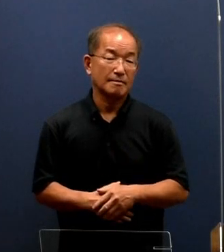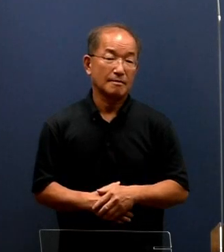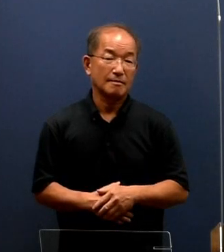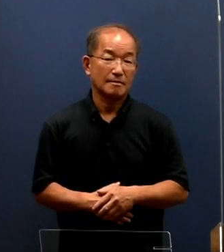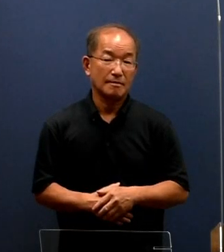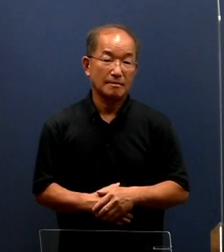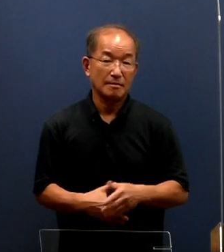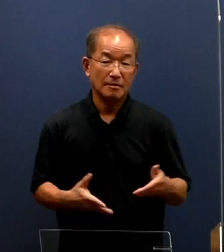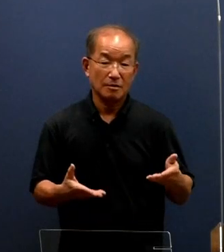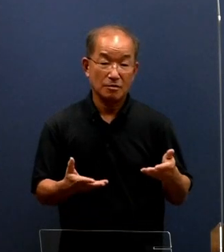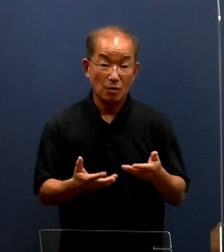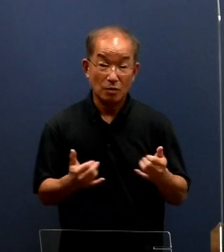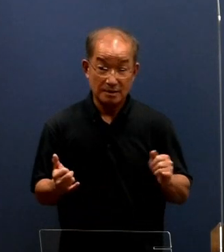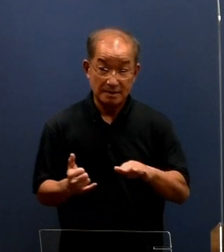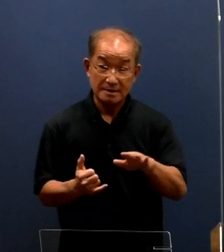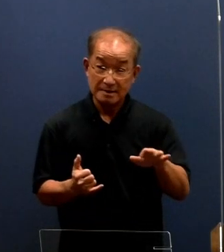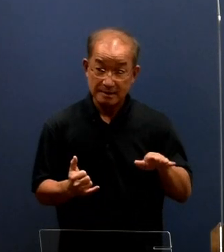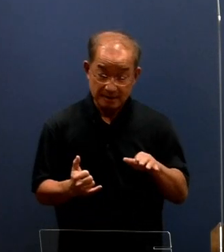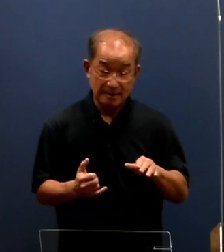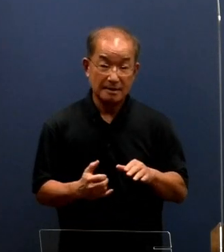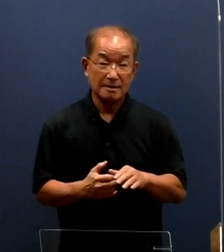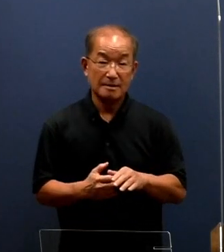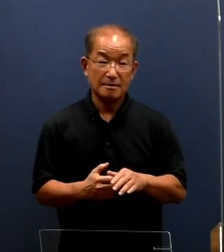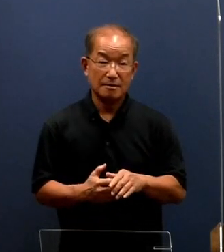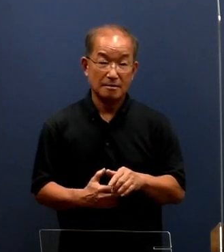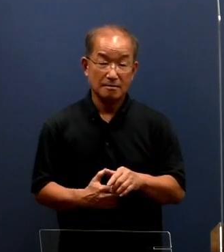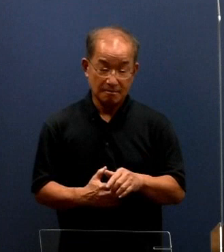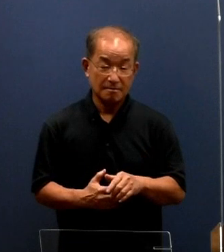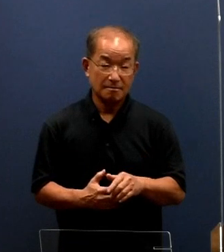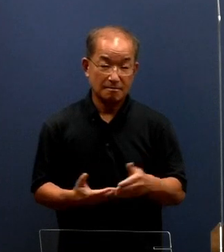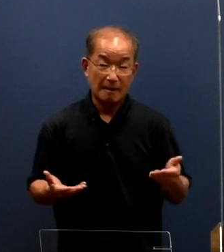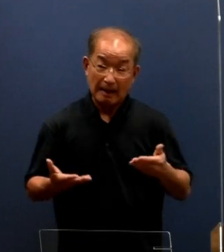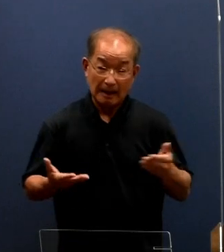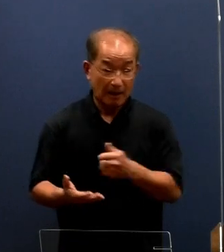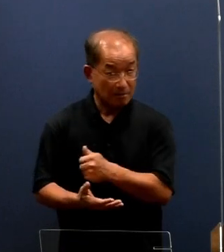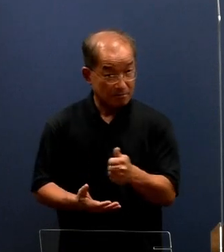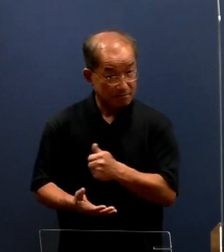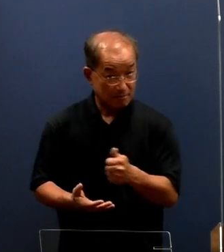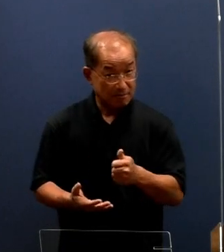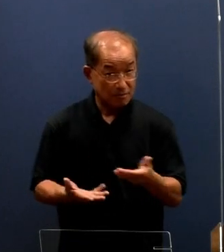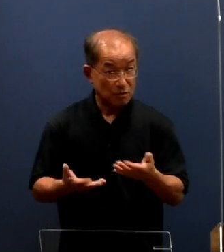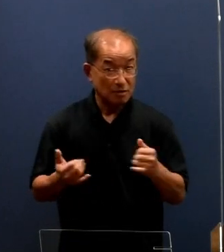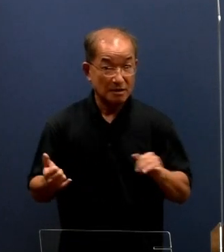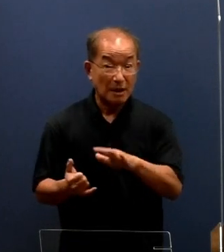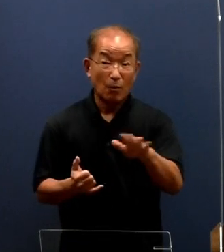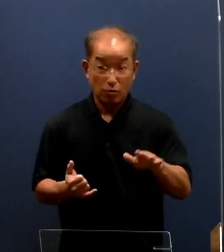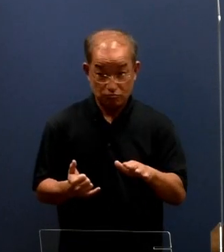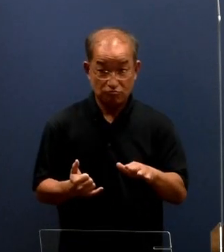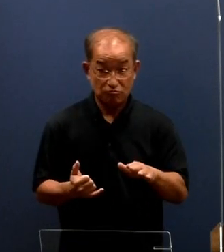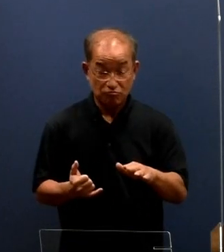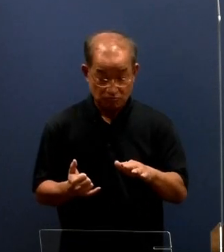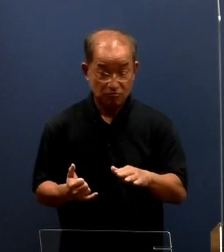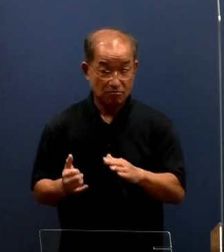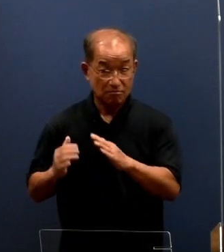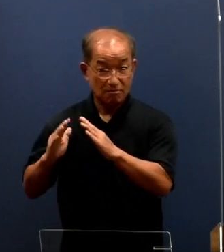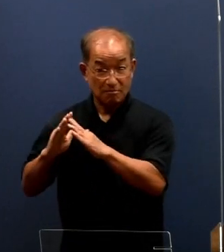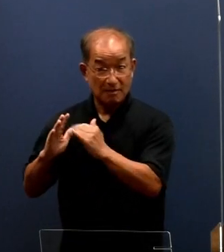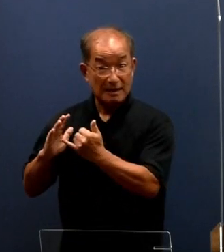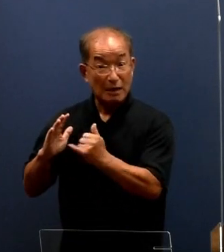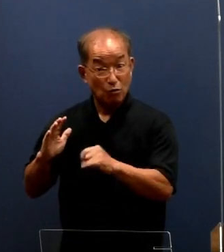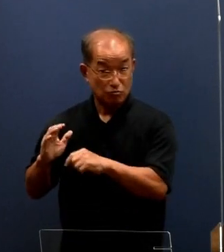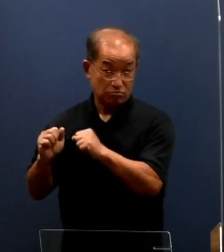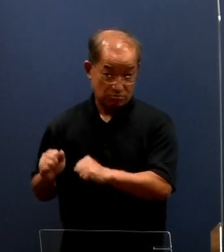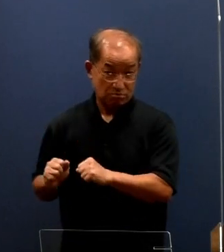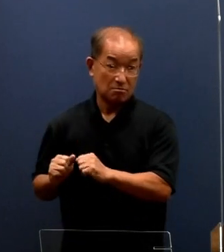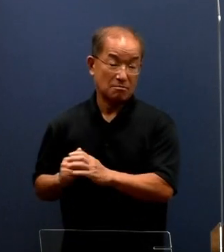ならば、職員さんはやっぱり、職員の皆さんは、通っておられる職員さんがおられて、そこには家族もおられて、その家族は社会活動をしているわけ